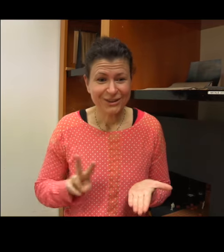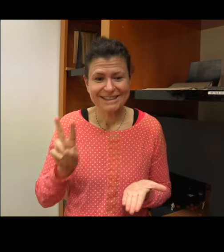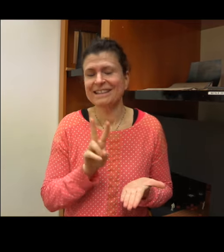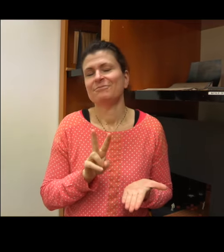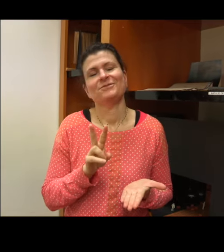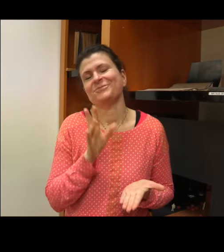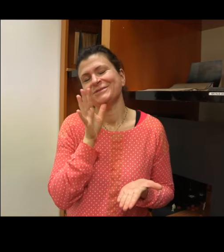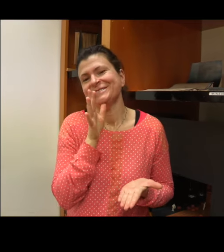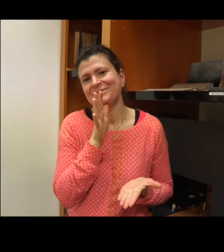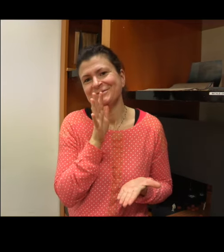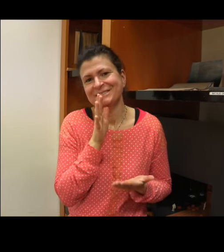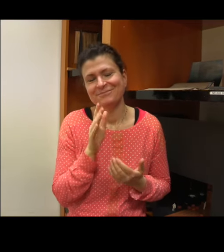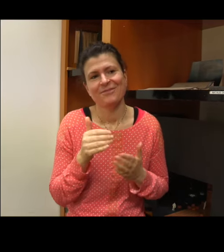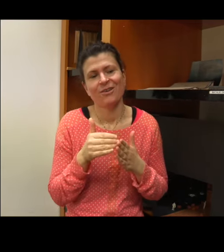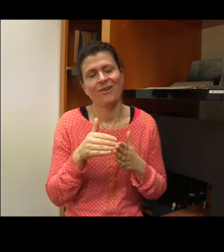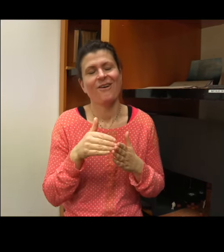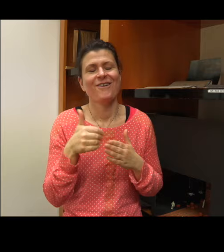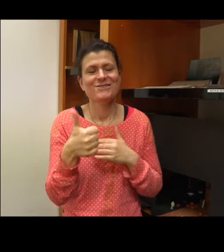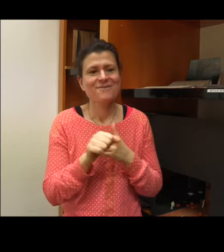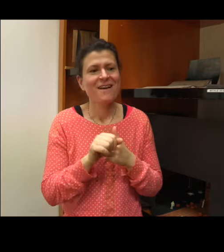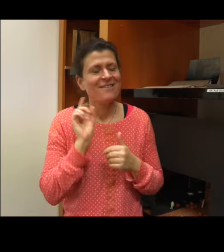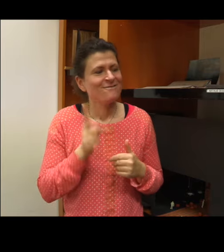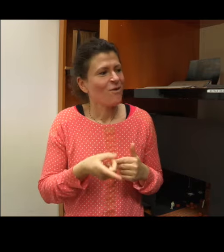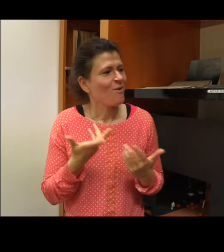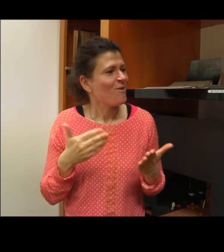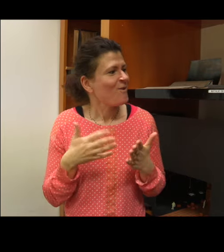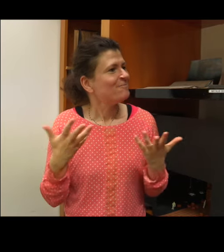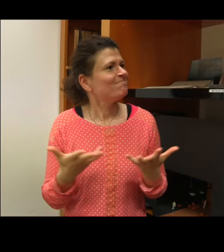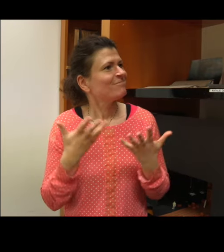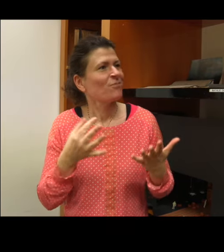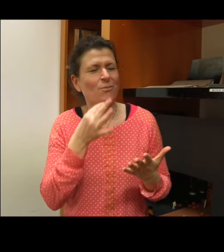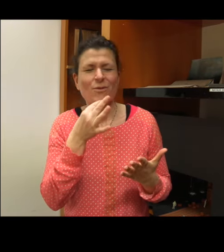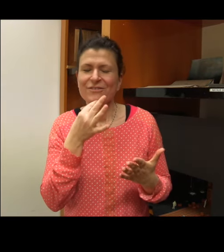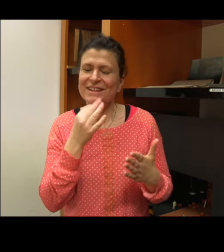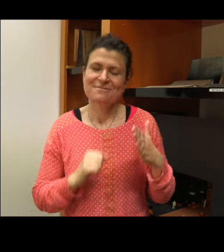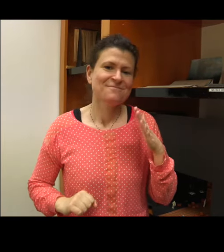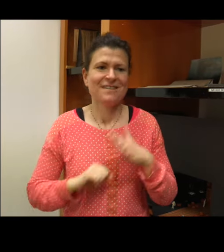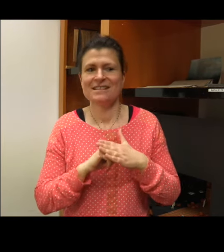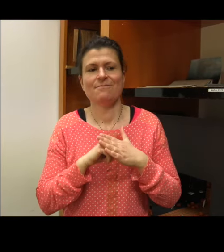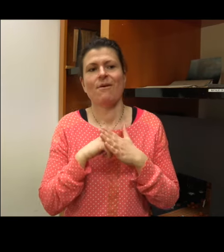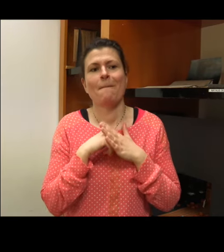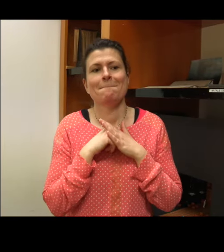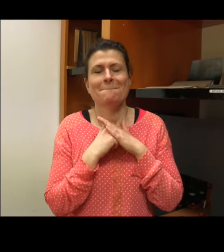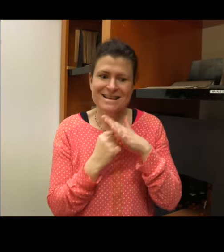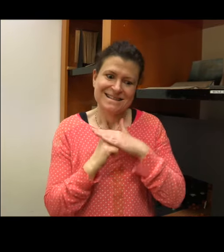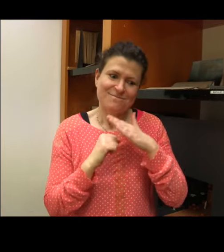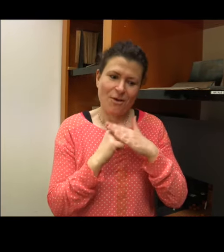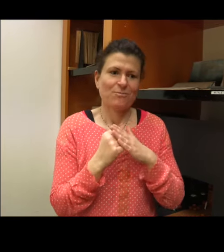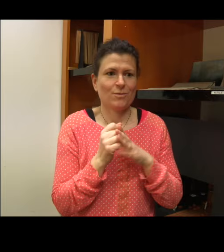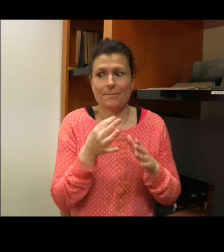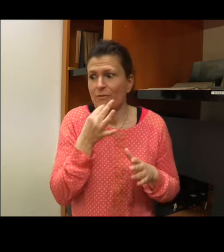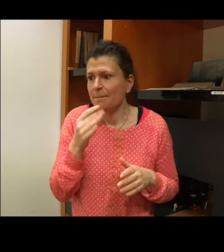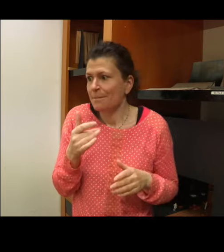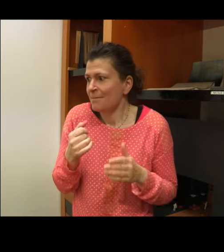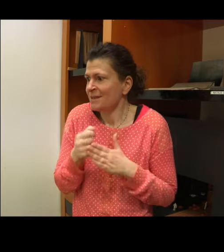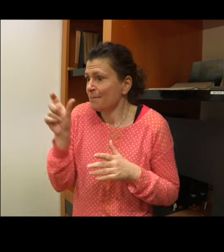est déjà vendredi. Je me dis non, c'est pas possible. Il y a encore une semaine. Il faut vraiment en profiter au maximum. À fond, à fond, à fond. Profiter